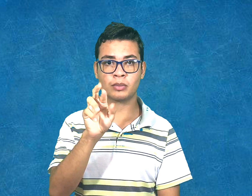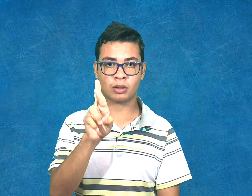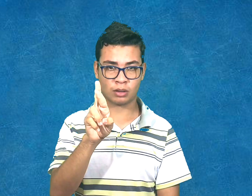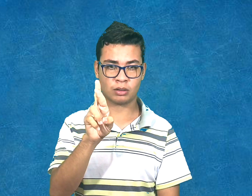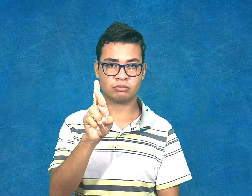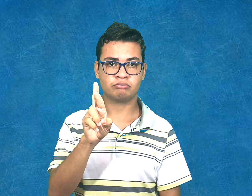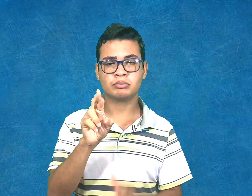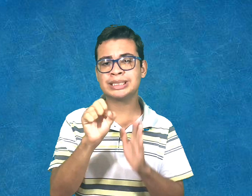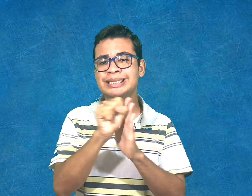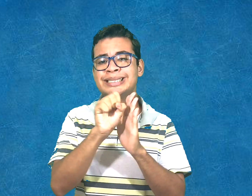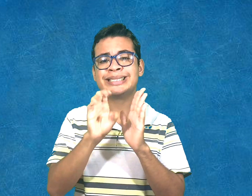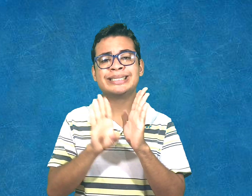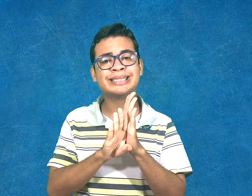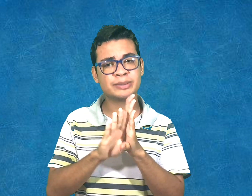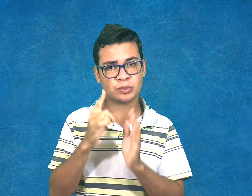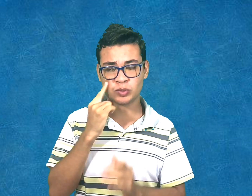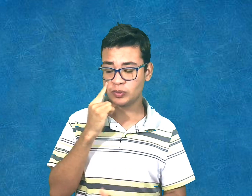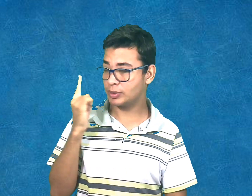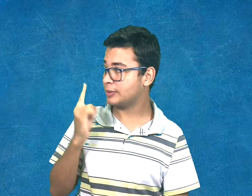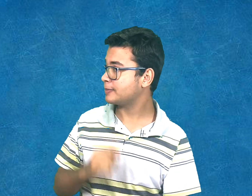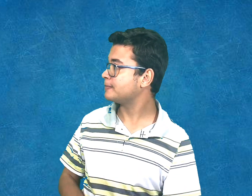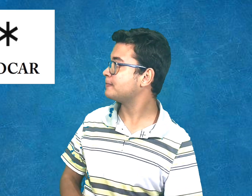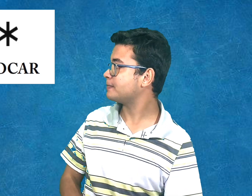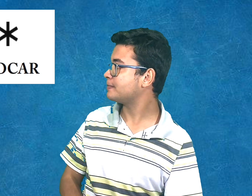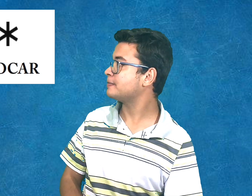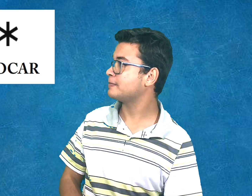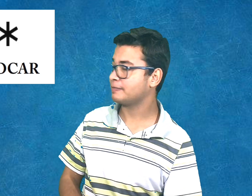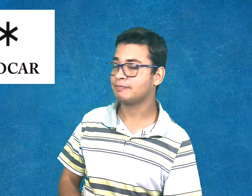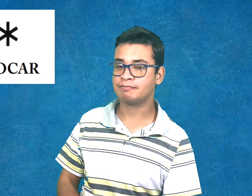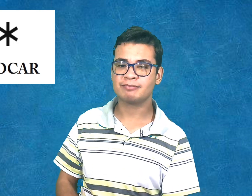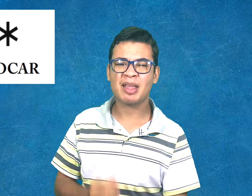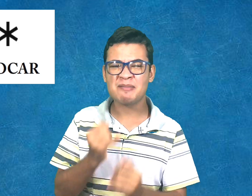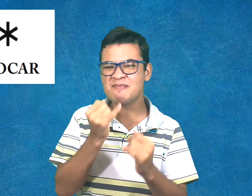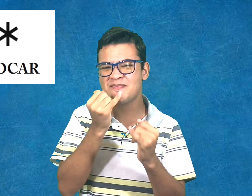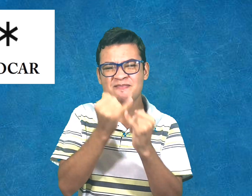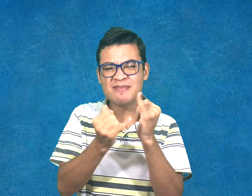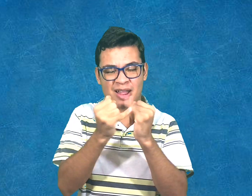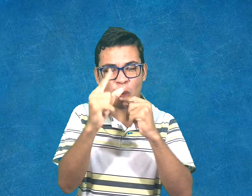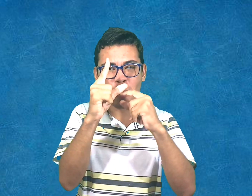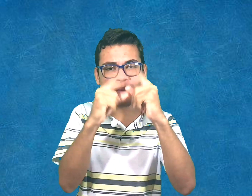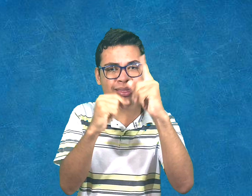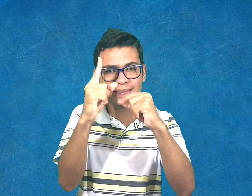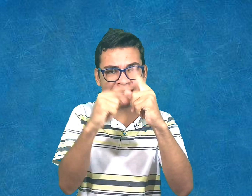é esse daqui, ó. É semelhante a uma estrelinha.